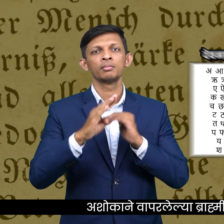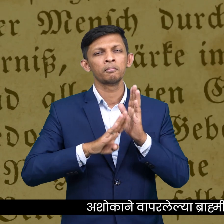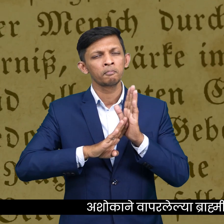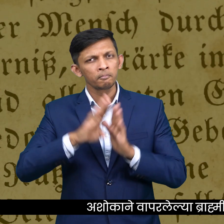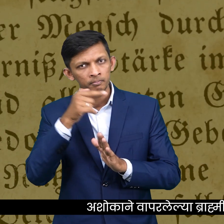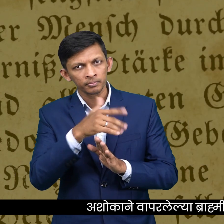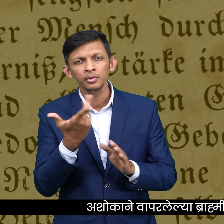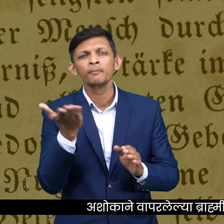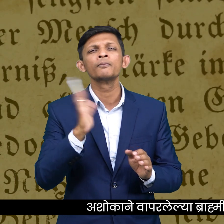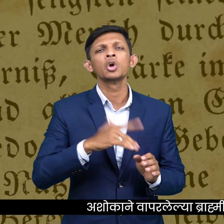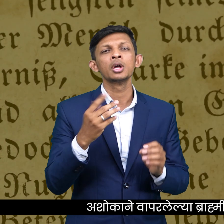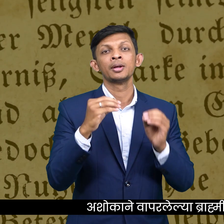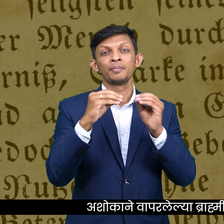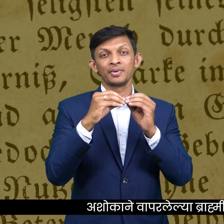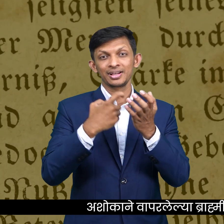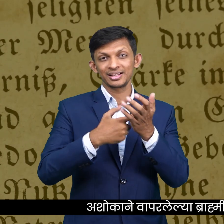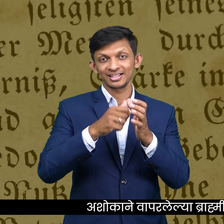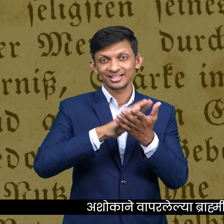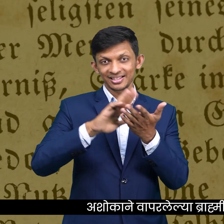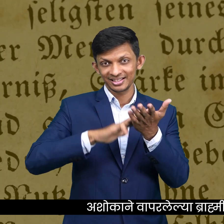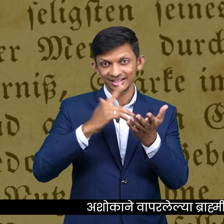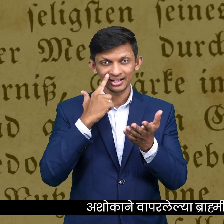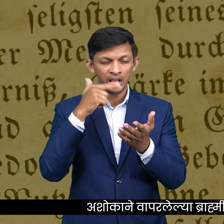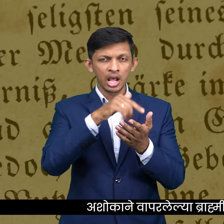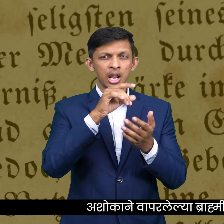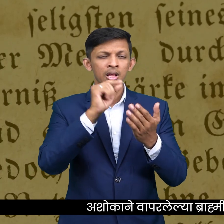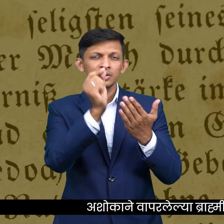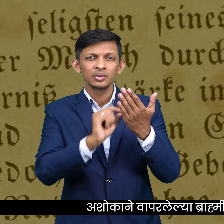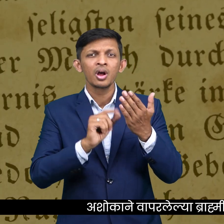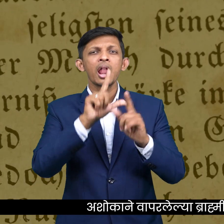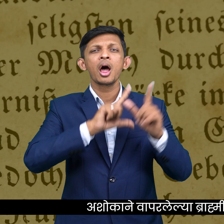अशोकाने वापरलेल्या ब्राह्मणी लिपीतून विकसित केल्या होत्या.